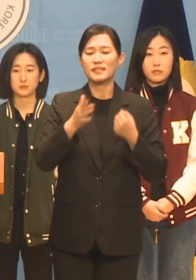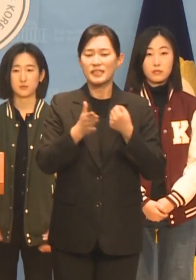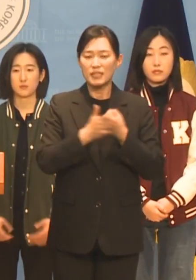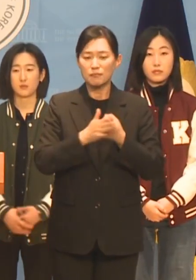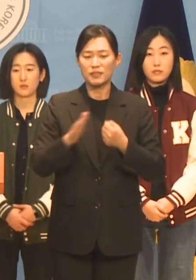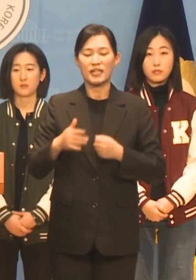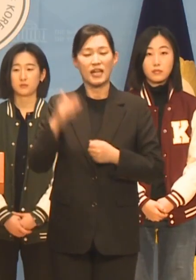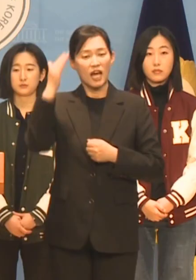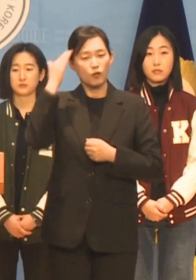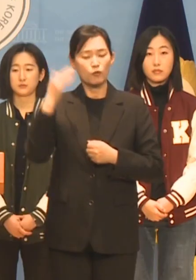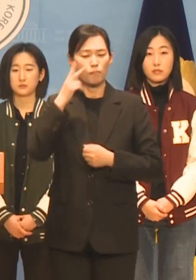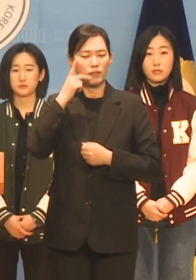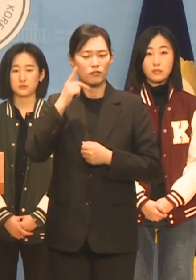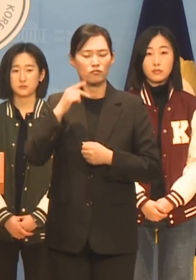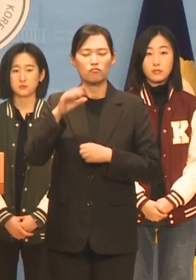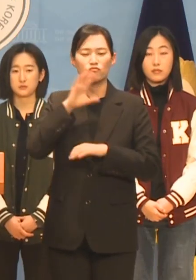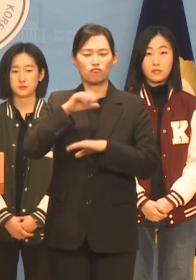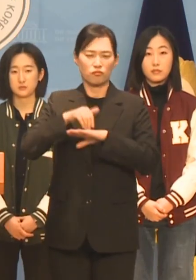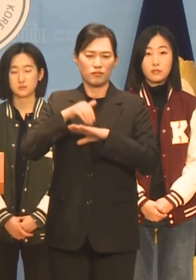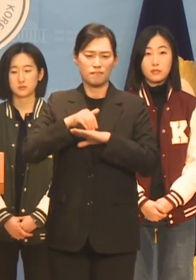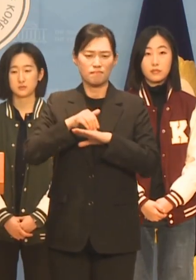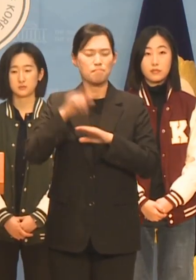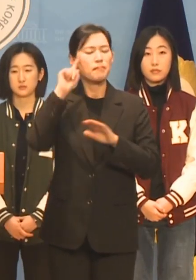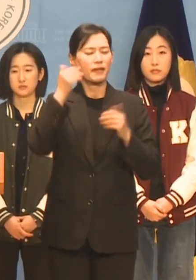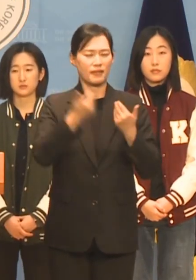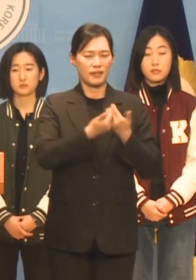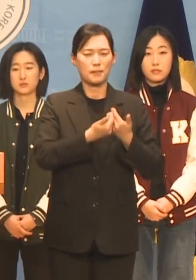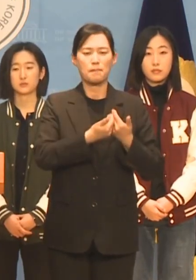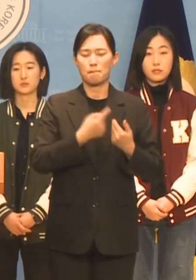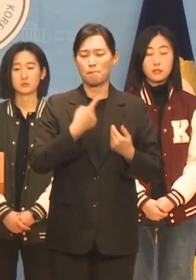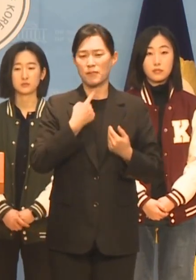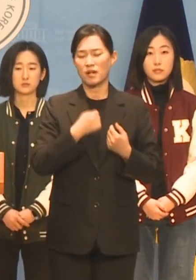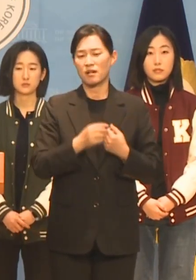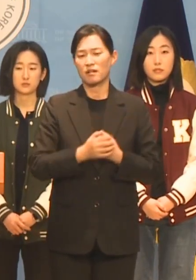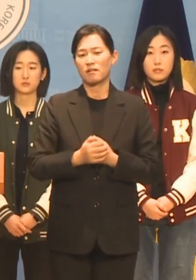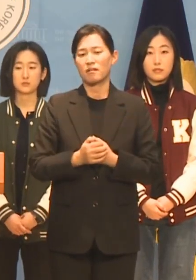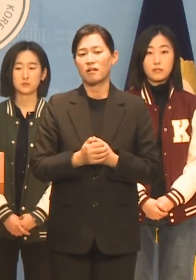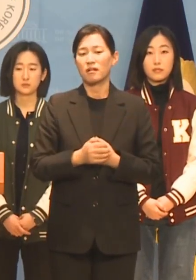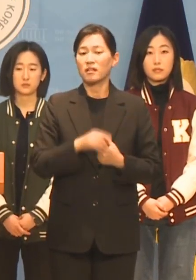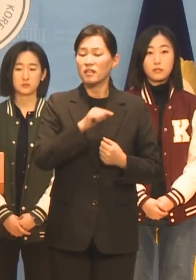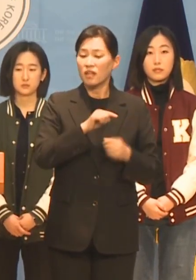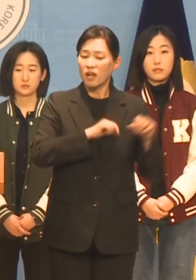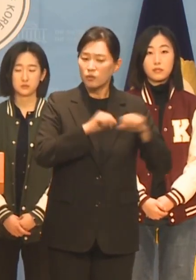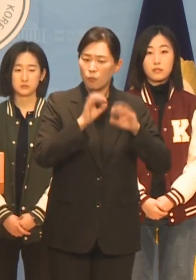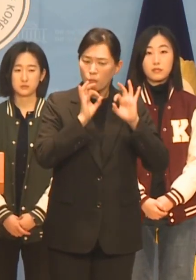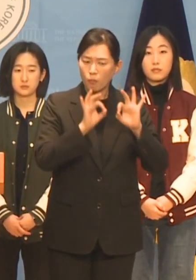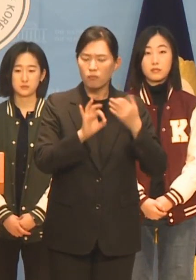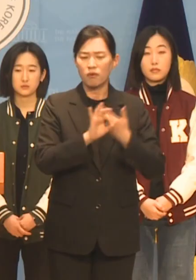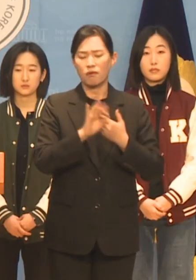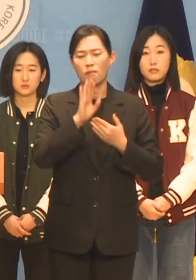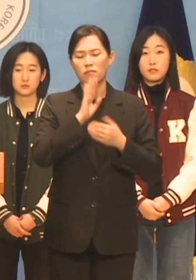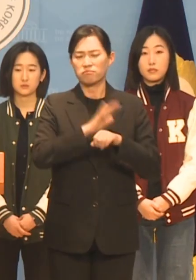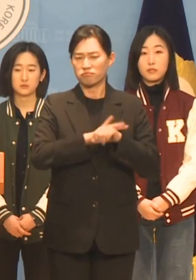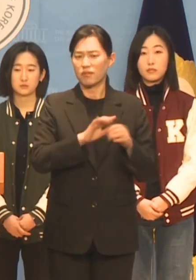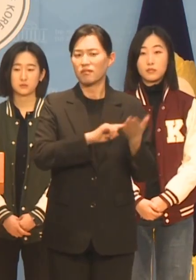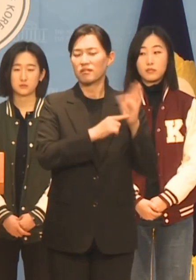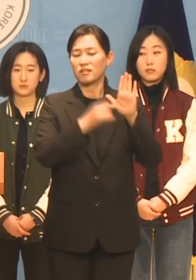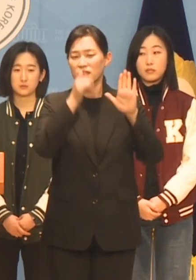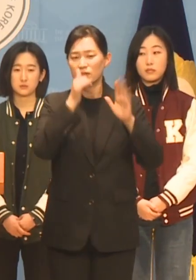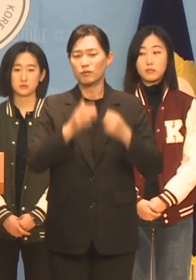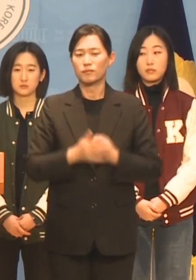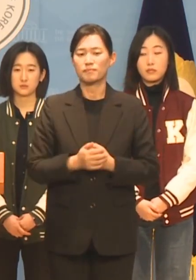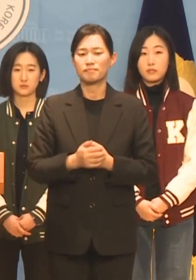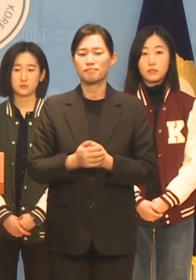한미연합훈련을 반대해온 것입니다. 대진연의 적화통일 사상은 이들의 친북 행보를 보면 더욱이 잘 드러납니다.